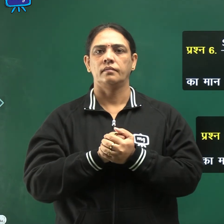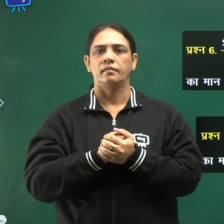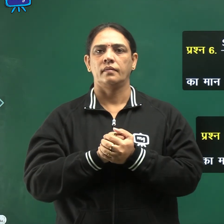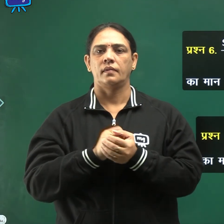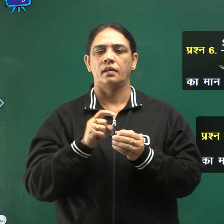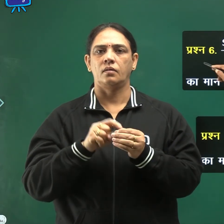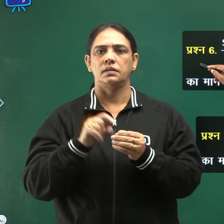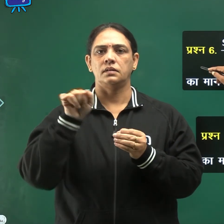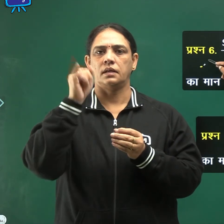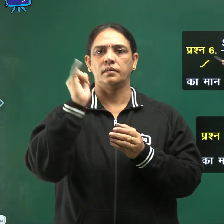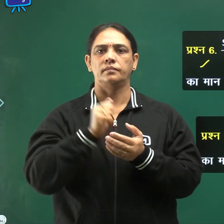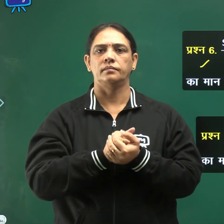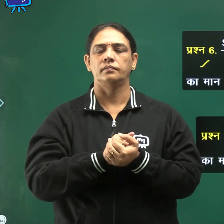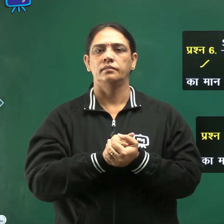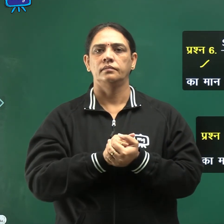प्रश्न 6,